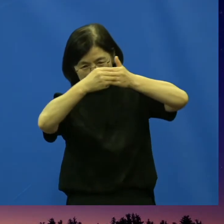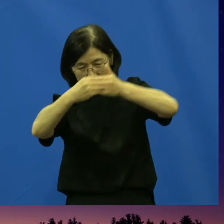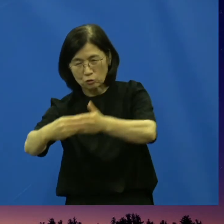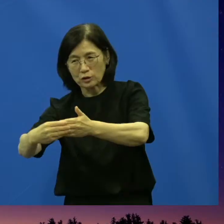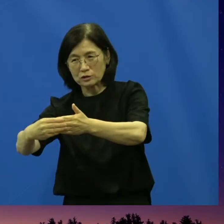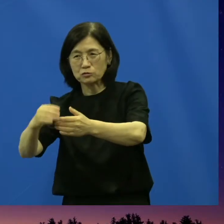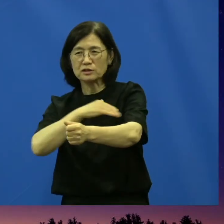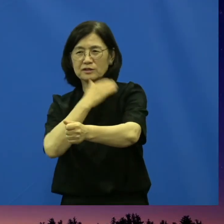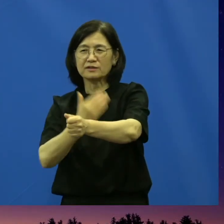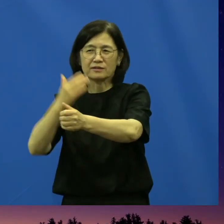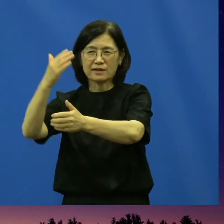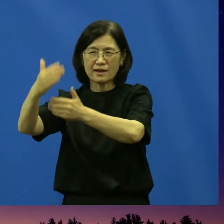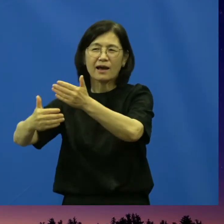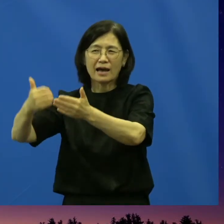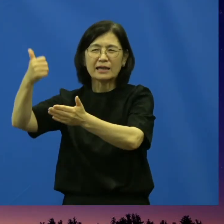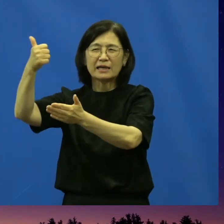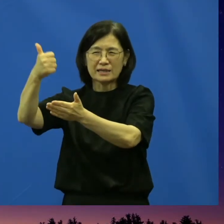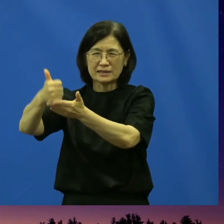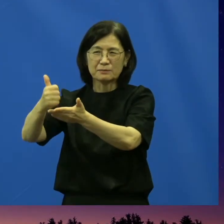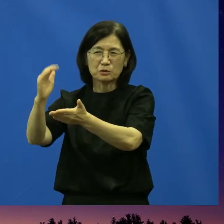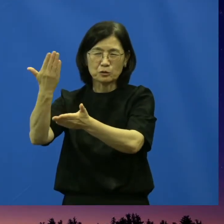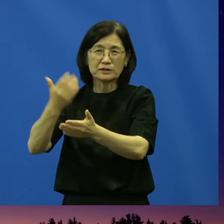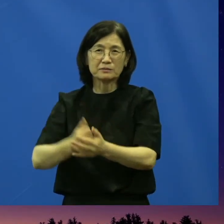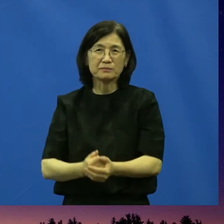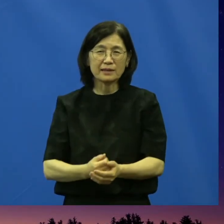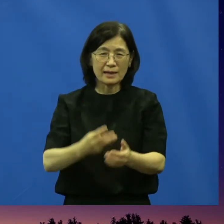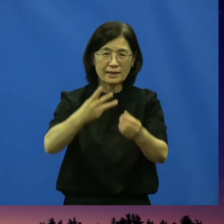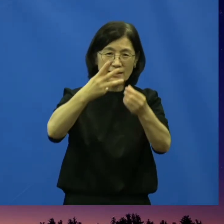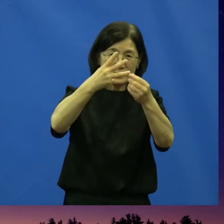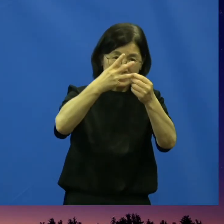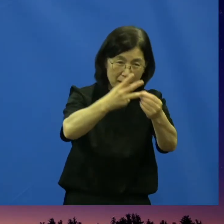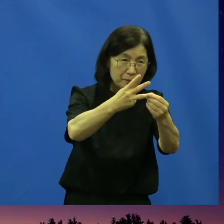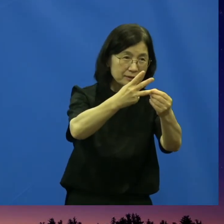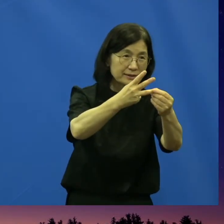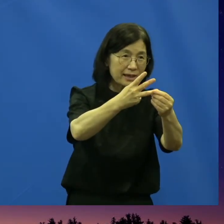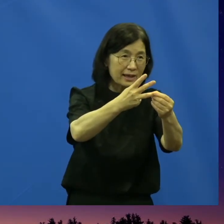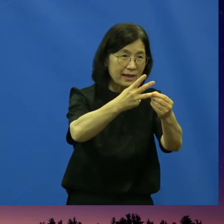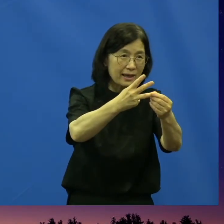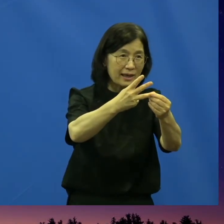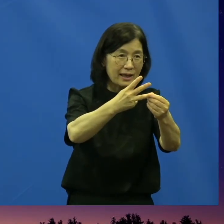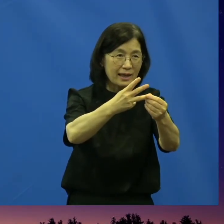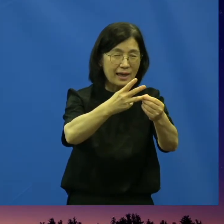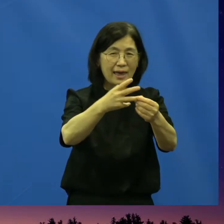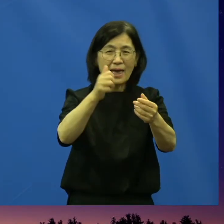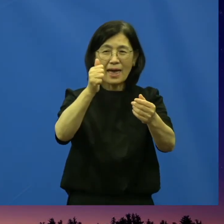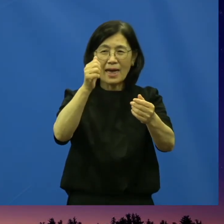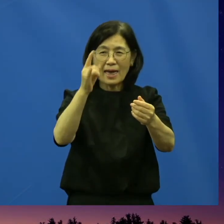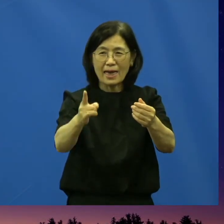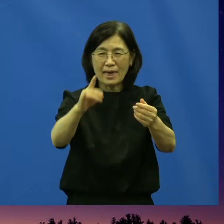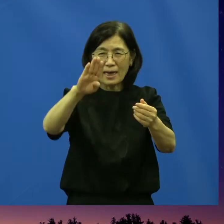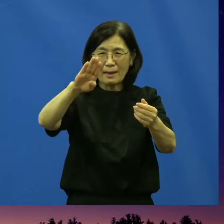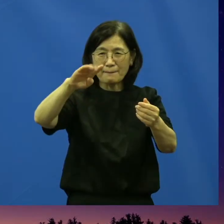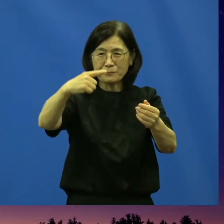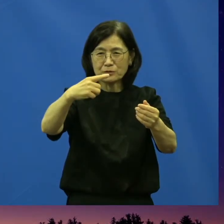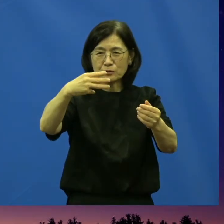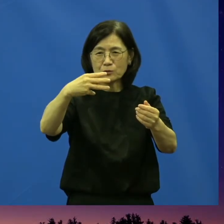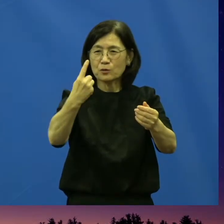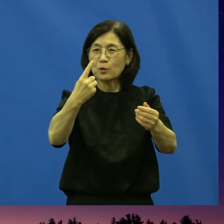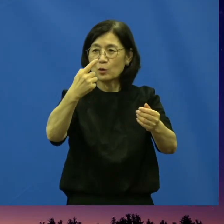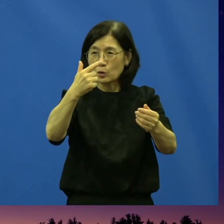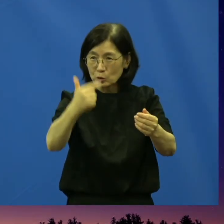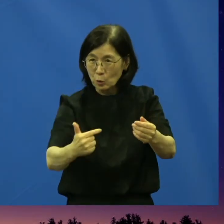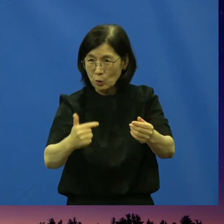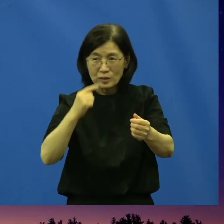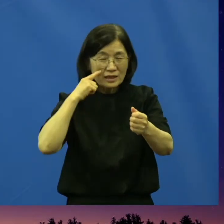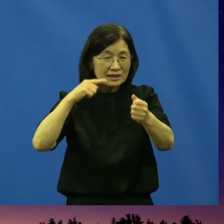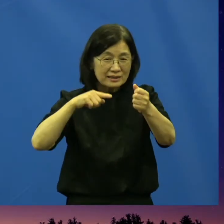능력의 하나님인 줄로 믿습니다. 세 번째는 헤브론이에요. 헤브론. 이 헤브론의 뜻은 교제입니다.